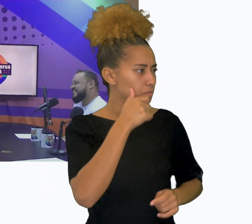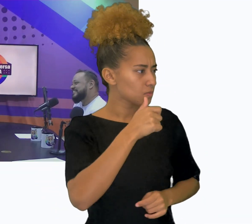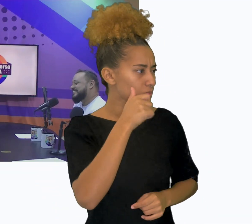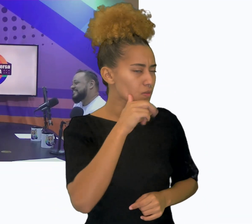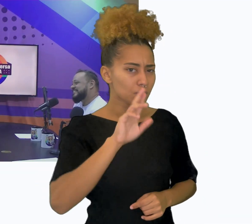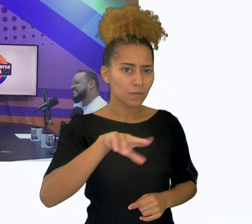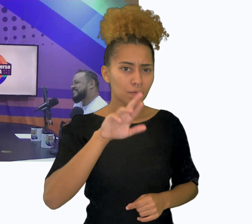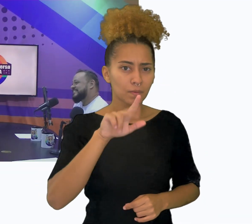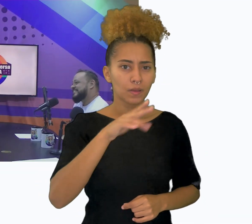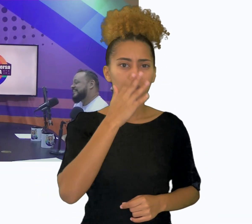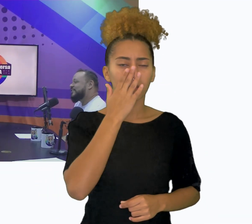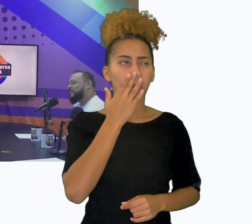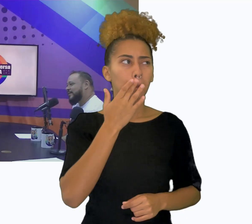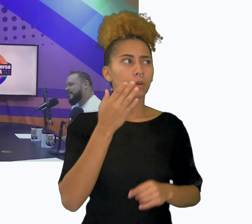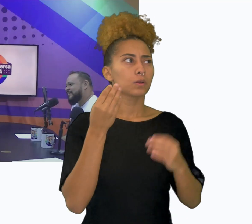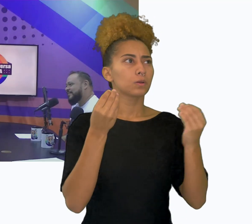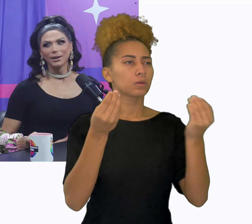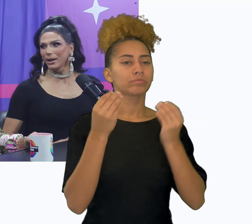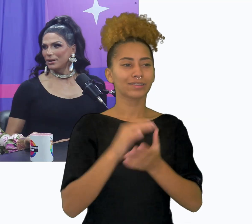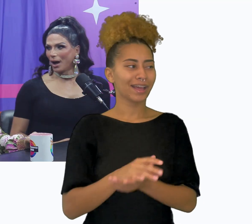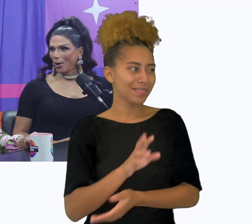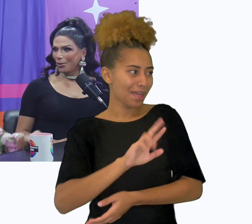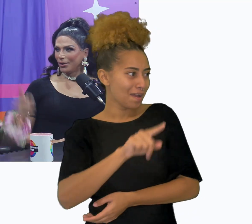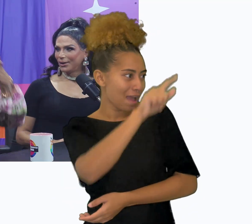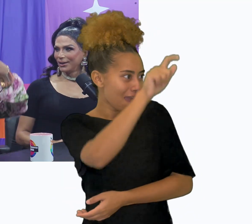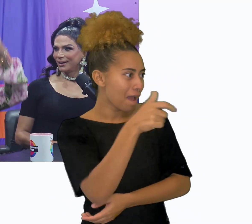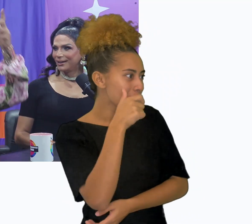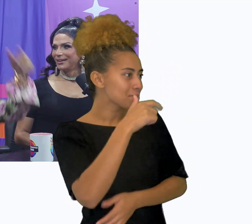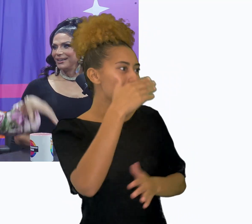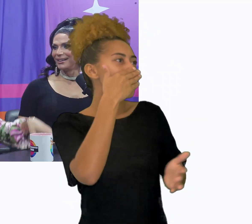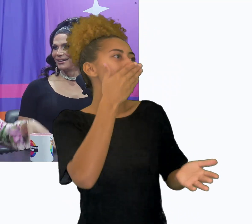menina. Na Mulher. época. E não é. Não é não?